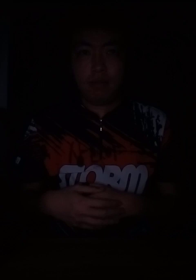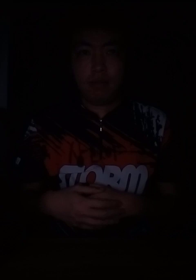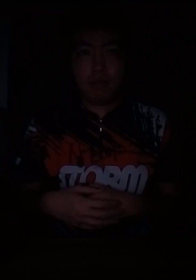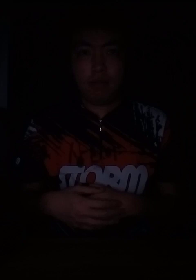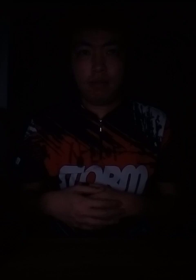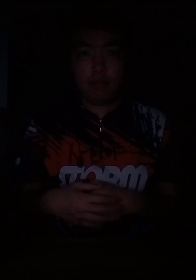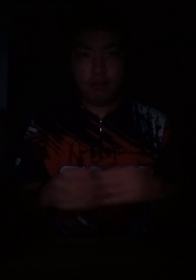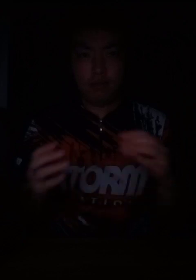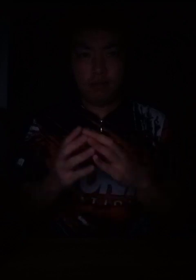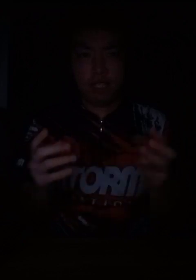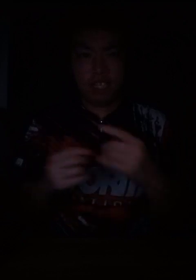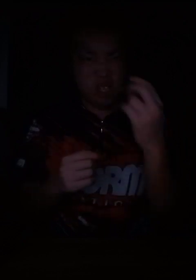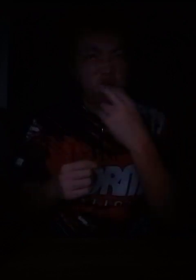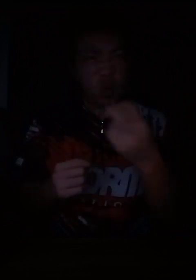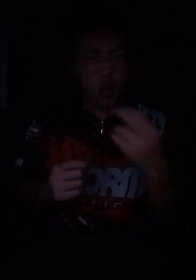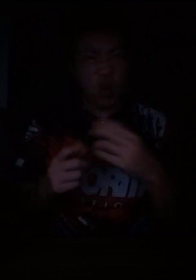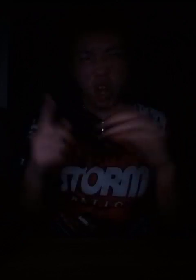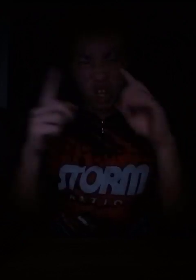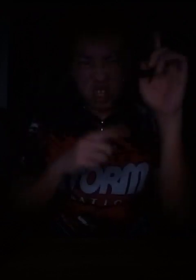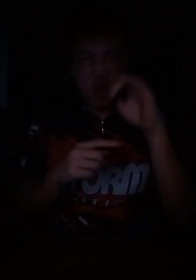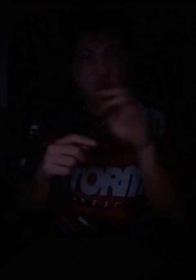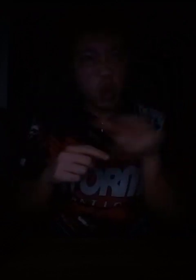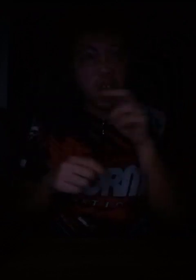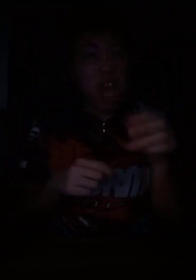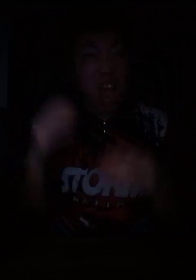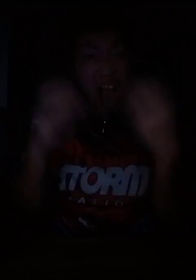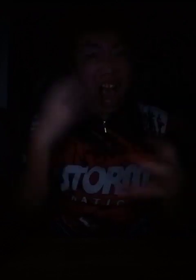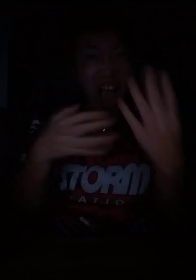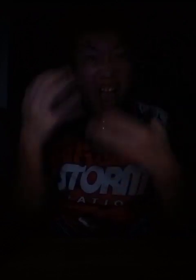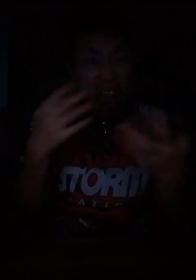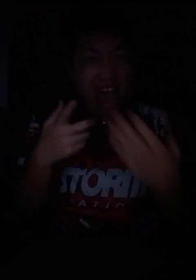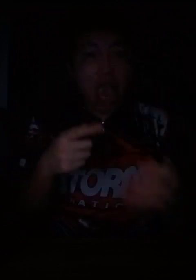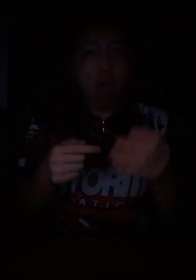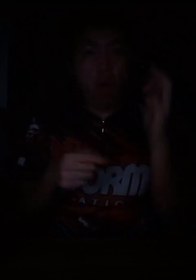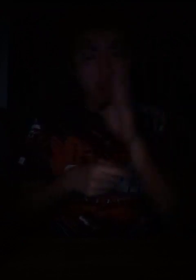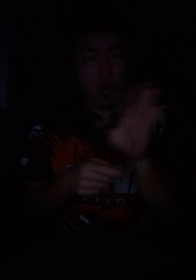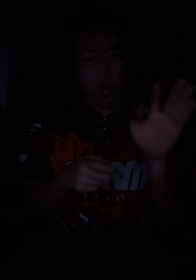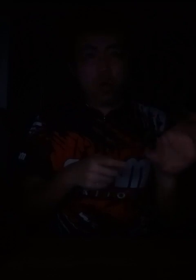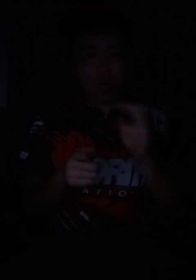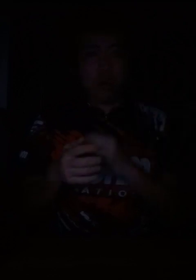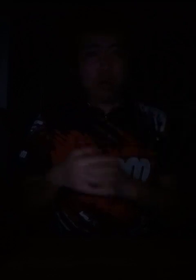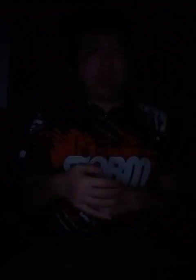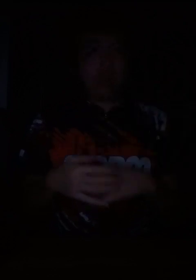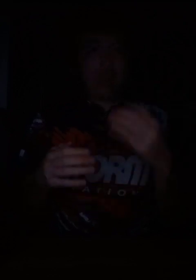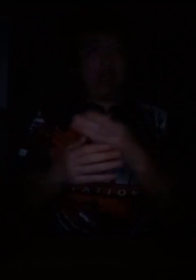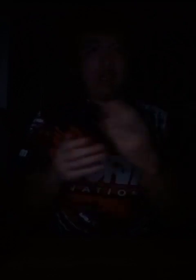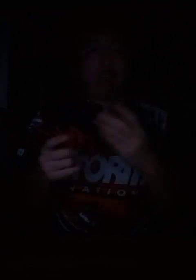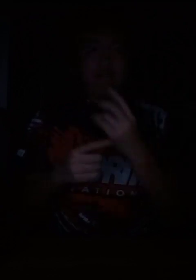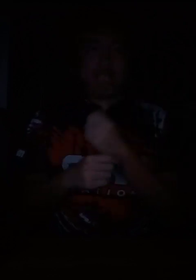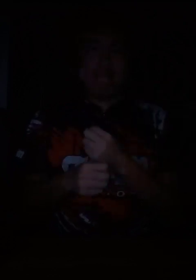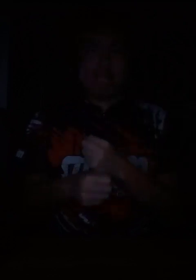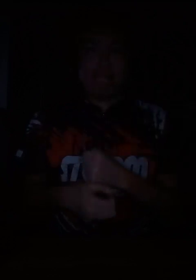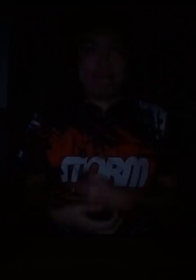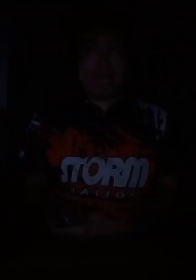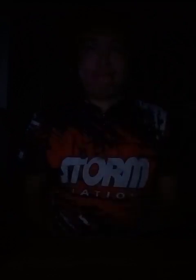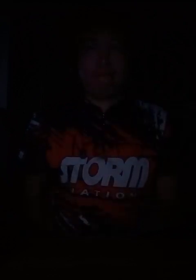그걸 지금 악용해서 경찰인이 소송이니 하면서 협박을 하고 있구나 이런 생각이 들어서 되게 너무 불쾌했거든요. 갑질